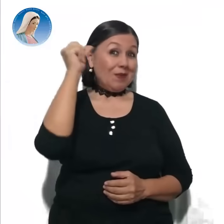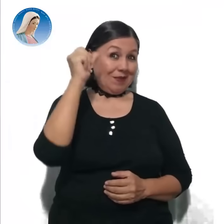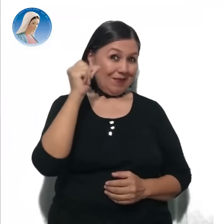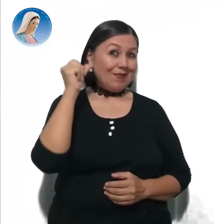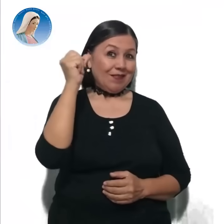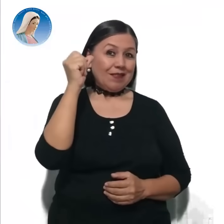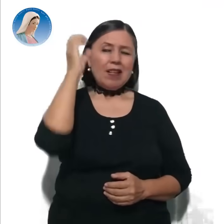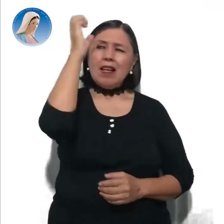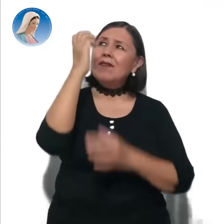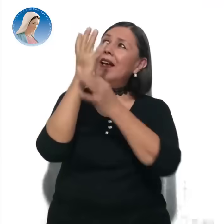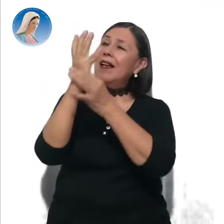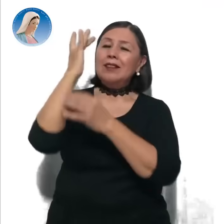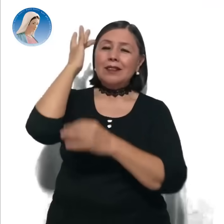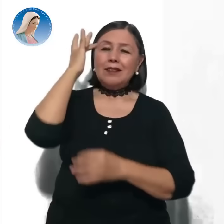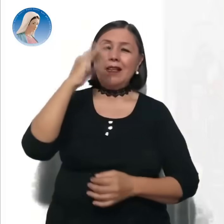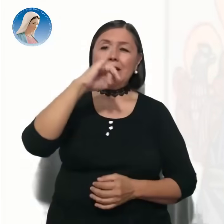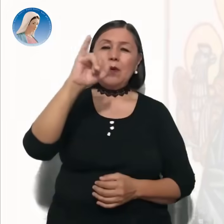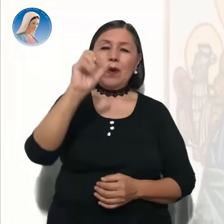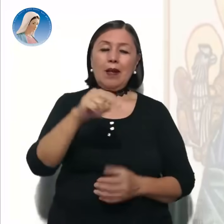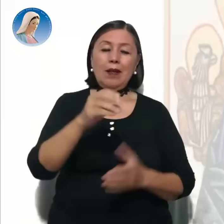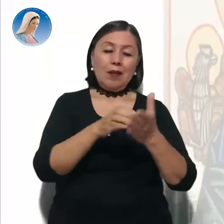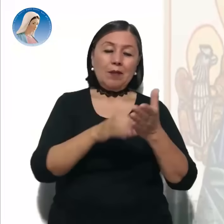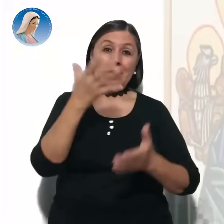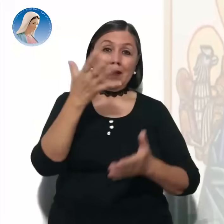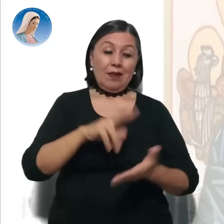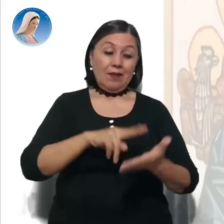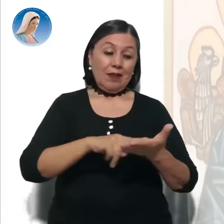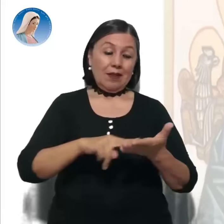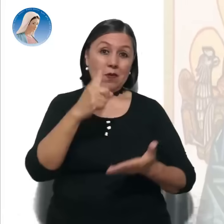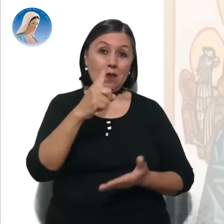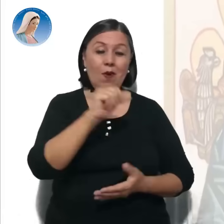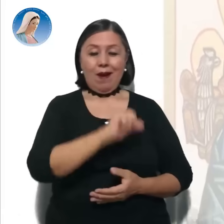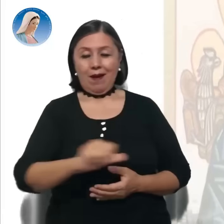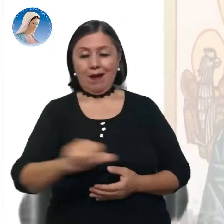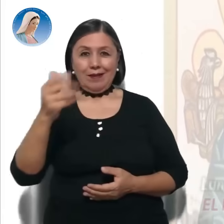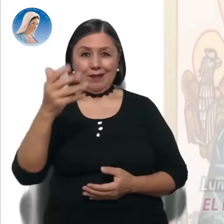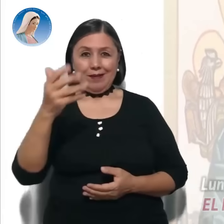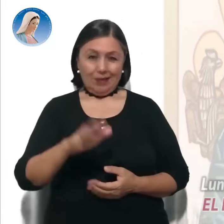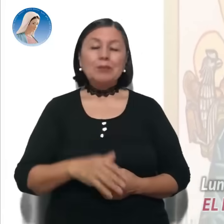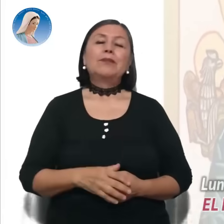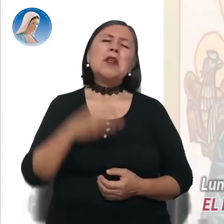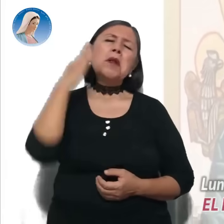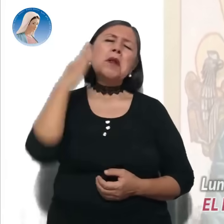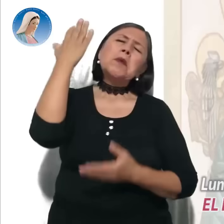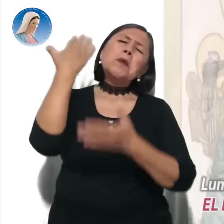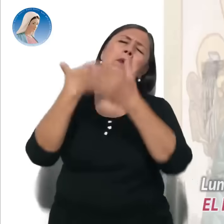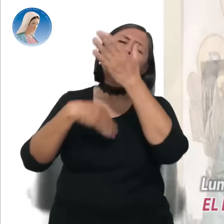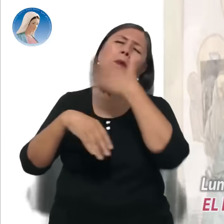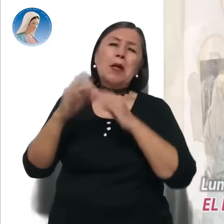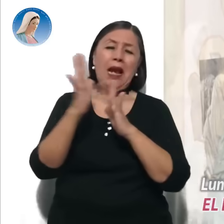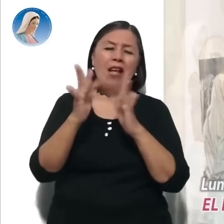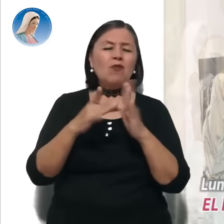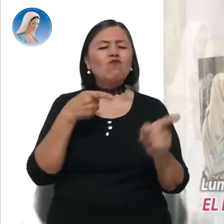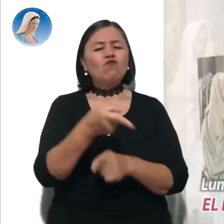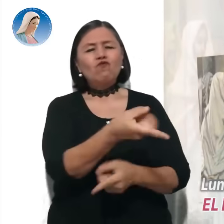Abril 22, Evangelio de San Juan, capítulo 10, versículos del 1 al 10. En aquel tiempo Jesús dijo